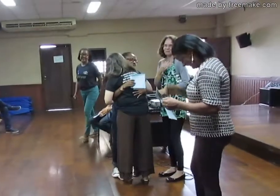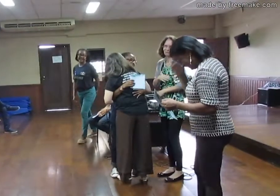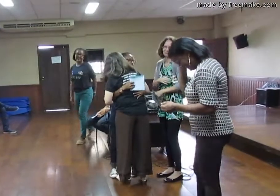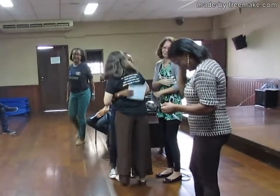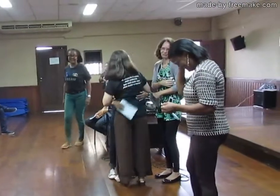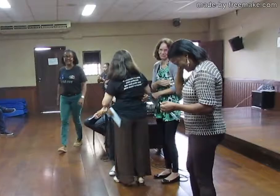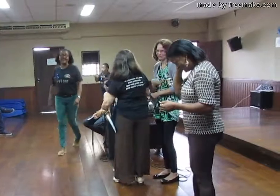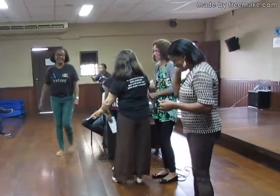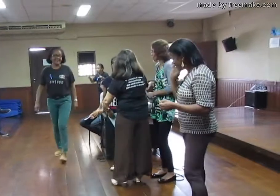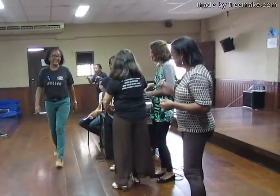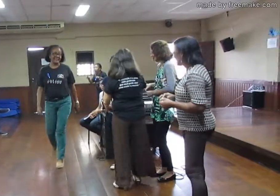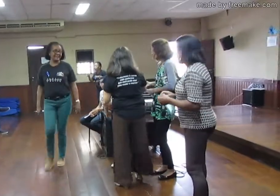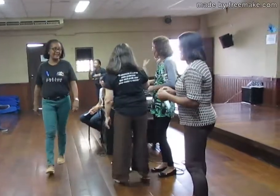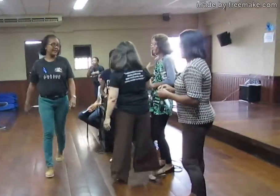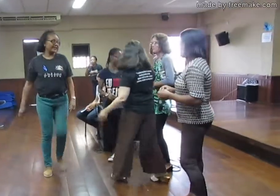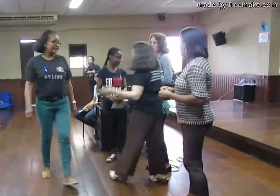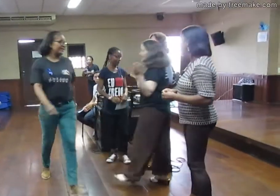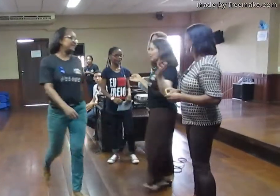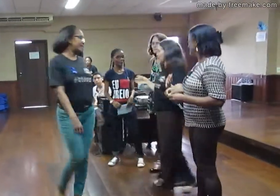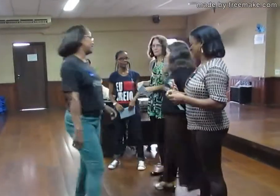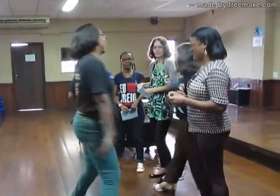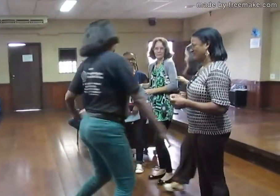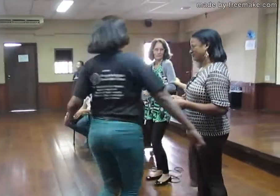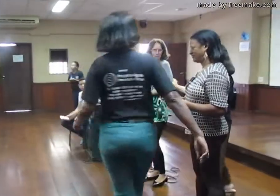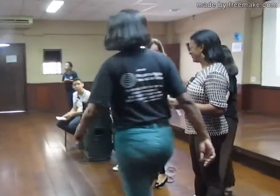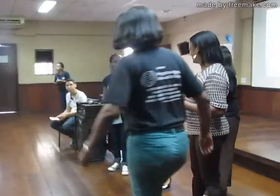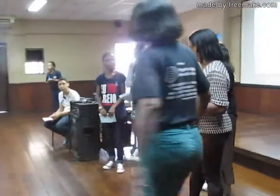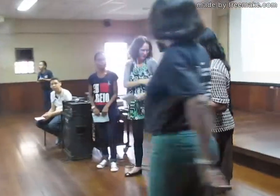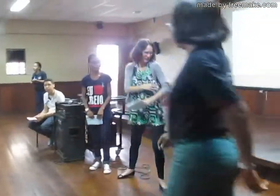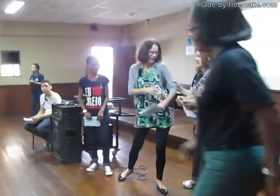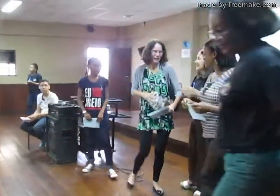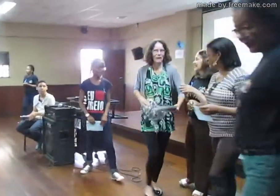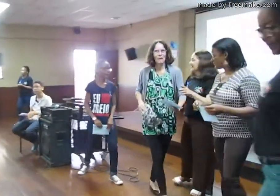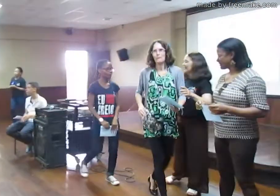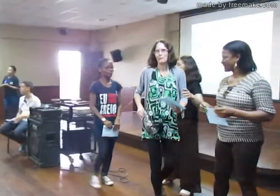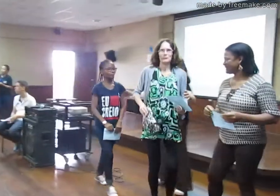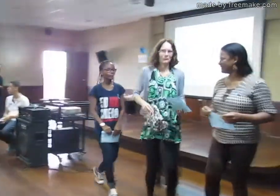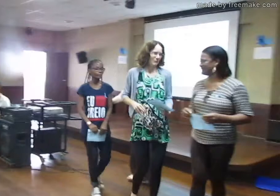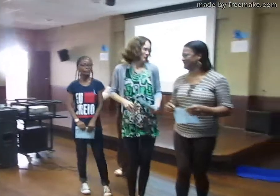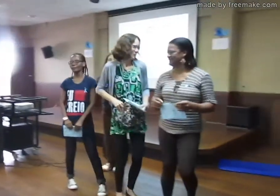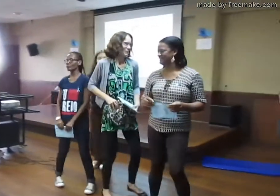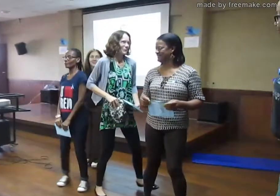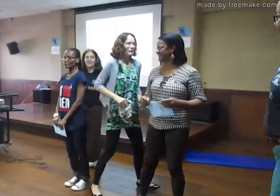Prazer. Seu nome? Marta. Marta, Maria e Isabel. Passem para cá, por gentileza.